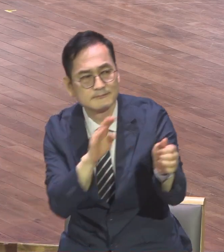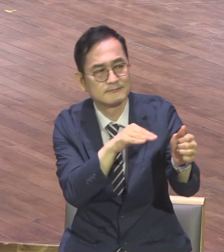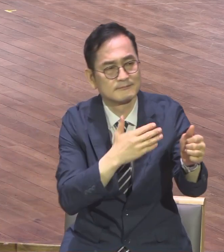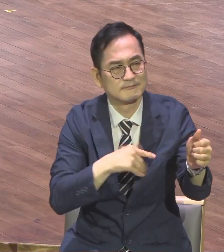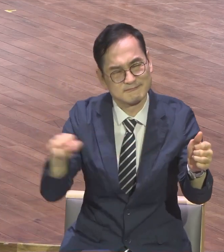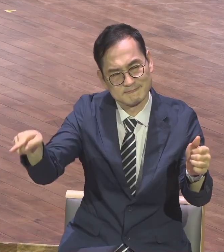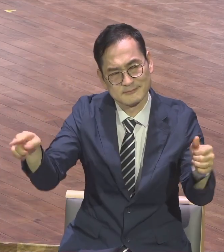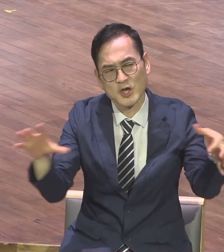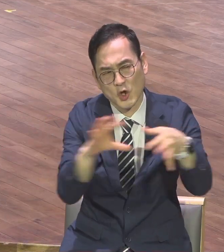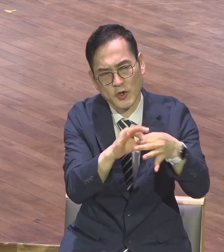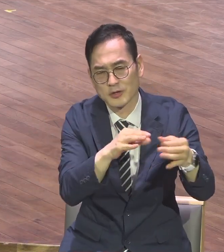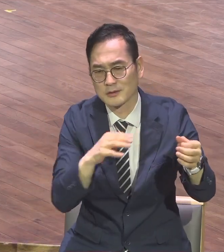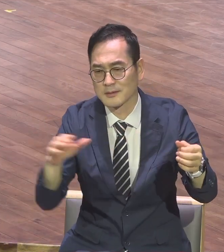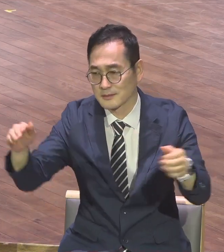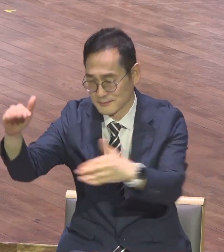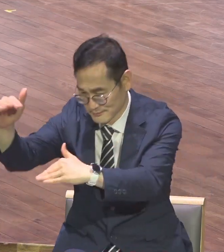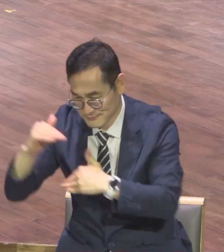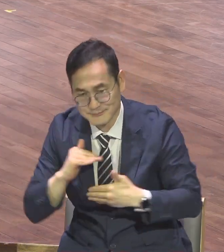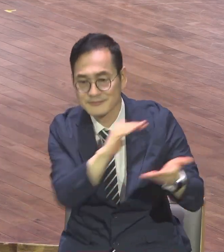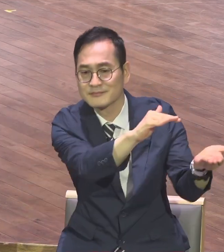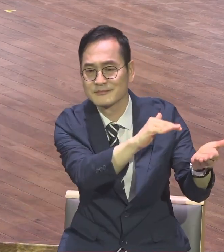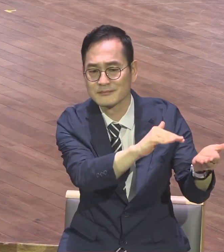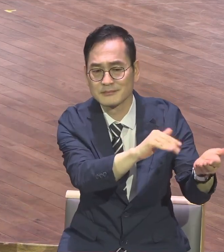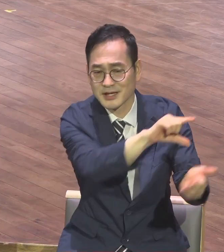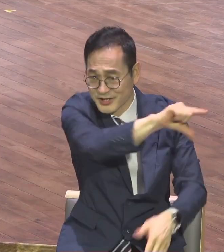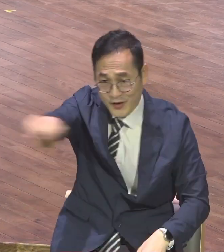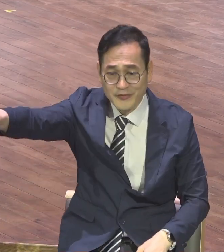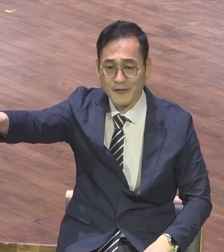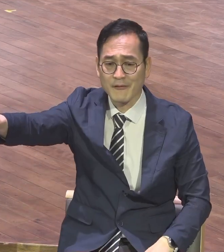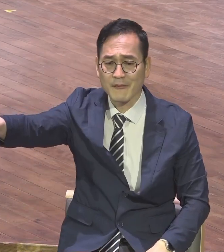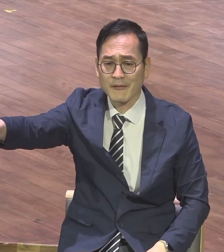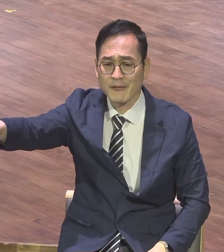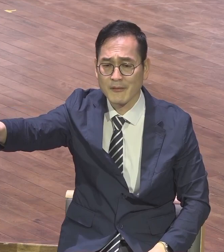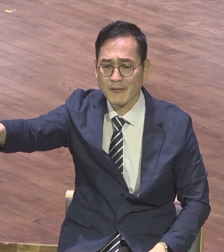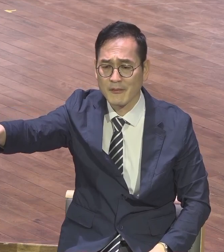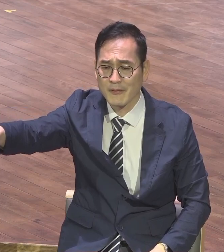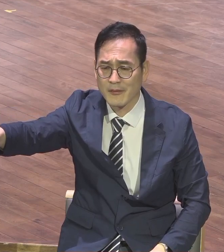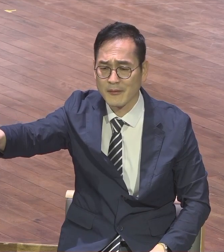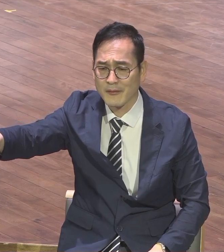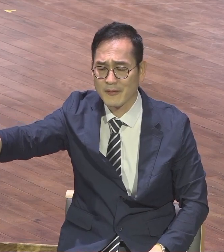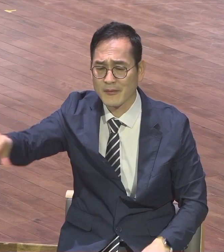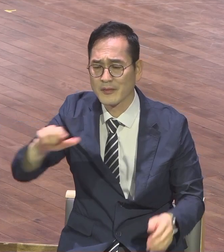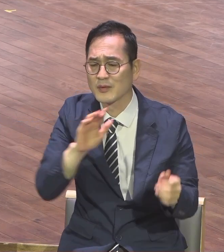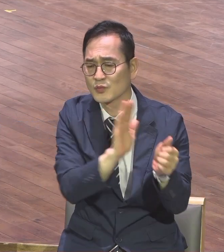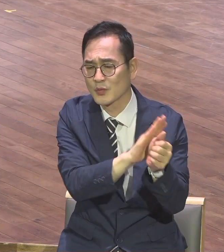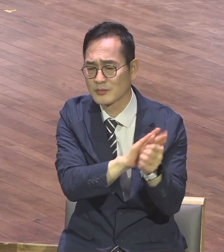좀 듣게 하려고 누굴 통해서라도 연결해서 그 복음 좀 듣게 하려고 애를 씁니다.